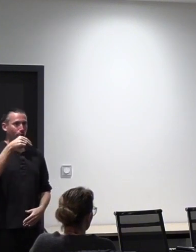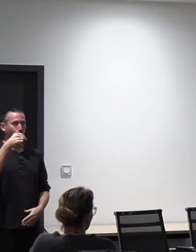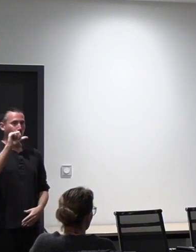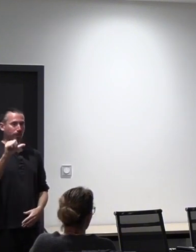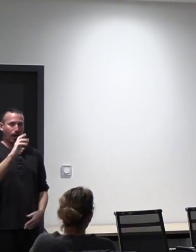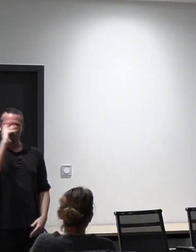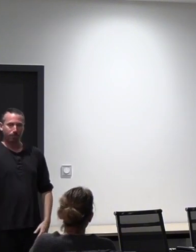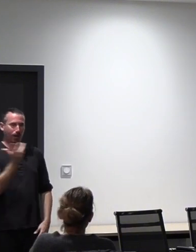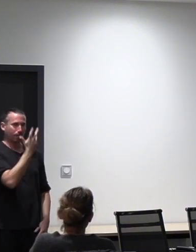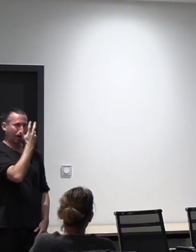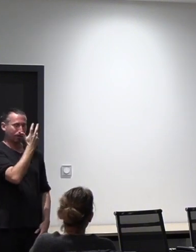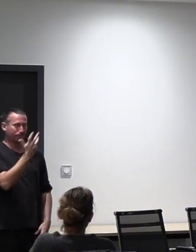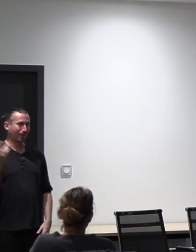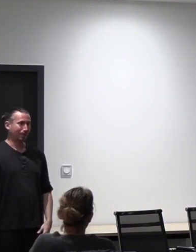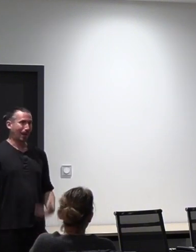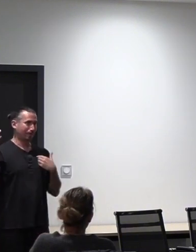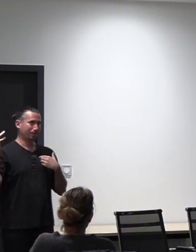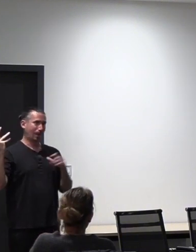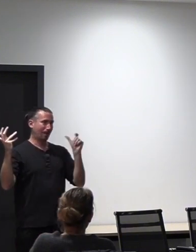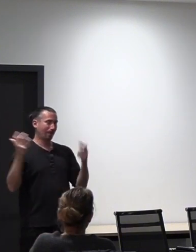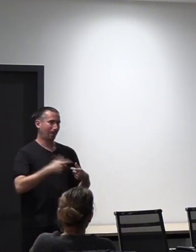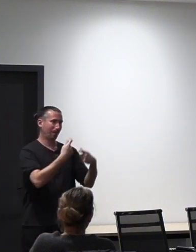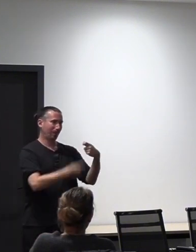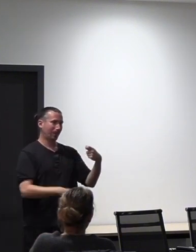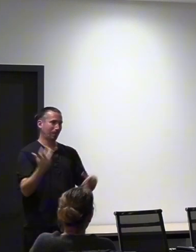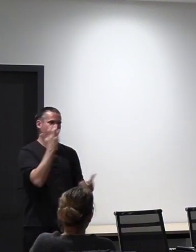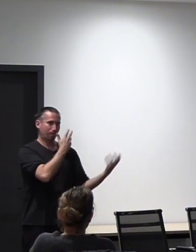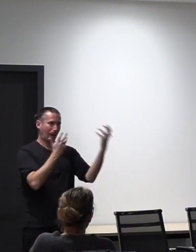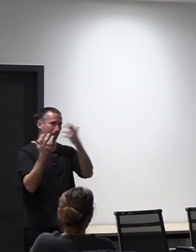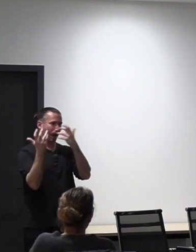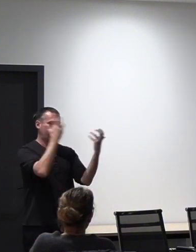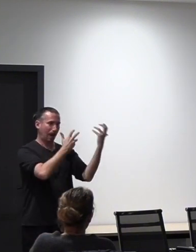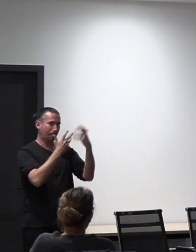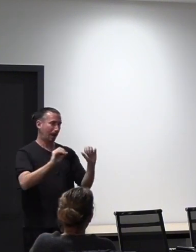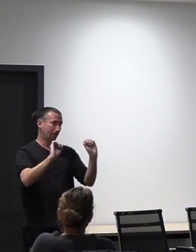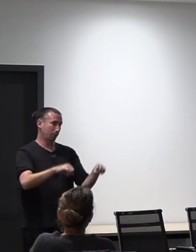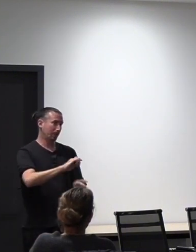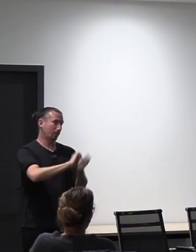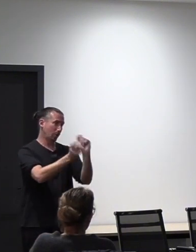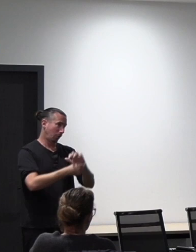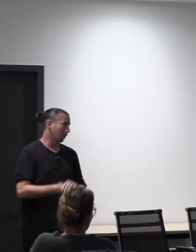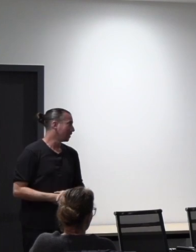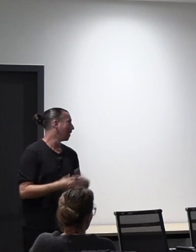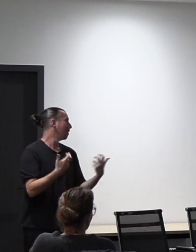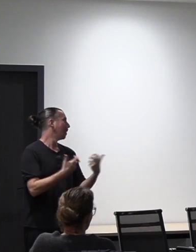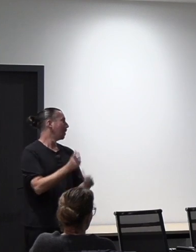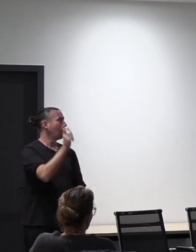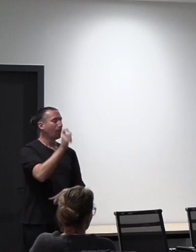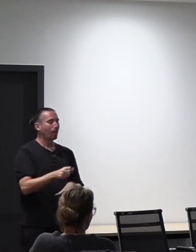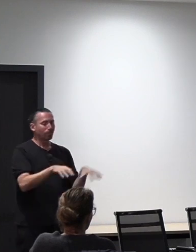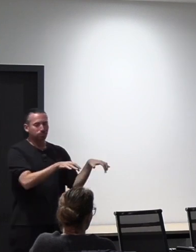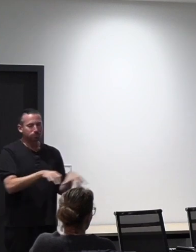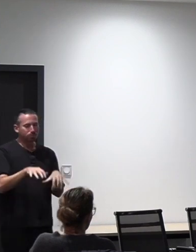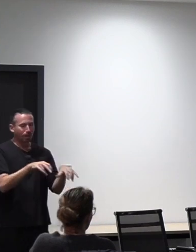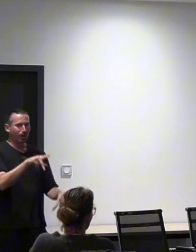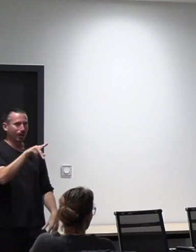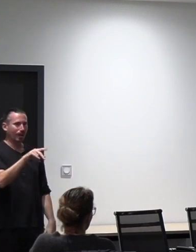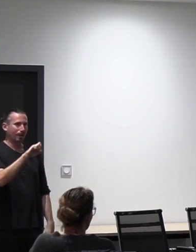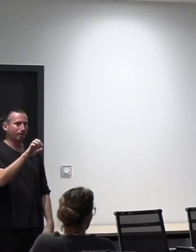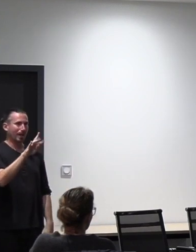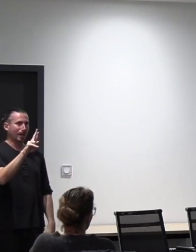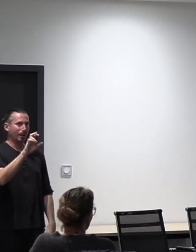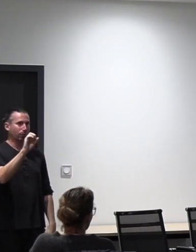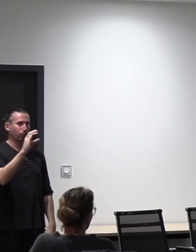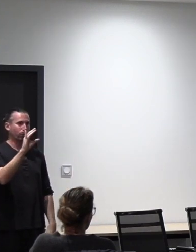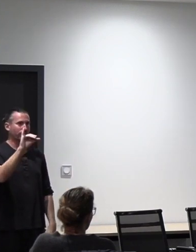unique et insubstituable. Elle a ce qu'on appelle une dignité. Et je vous ai montré Petrucciani, que tout le monde connaissait, j'imagine, qui ressemble à